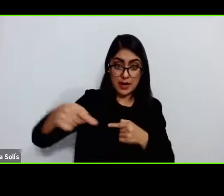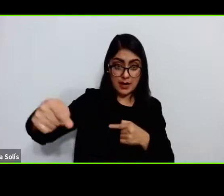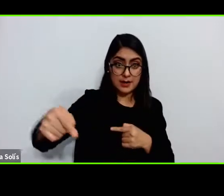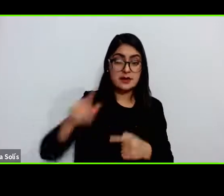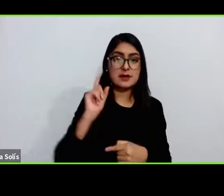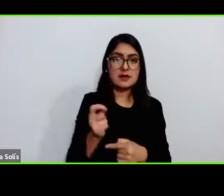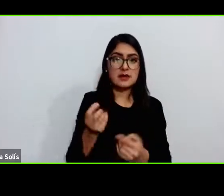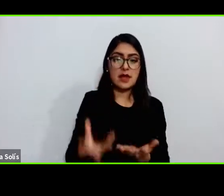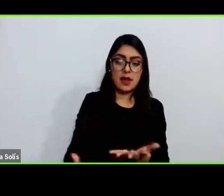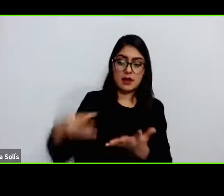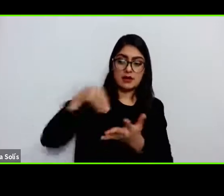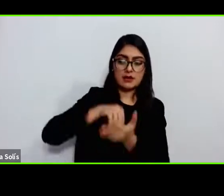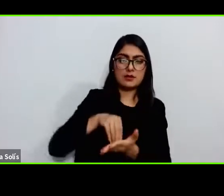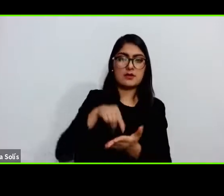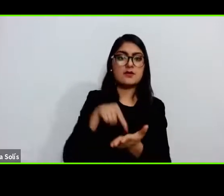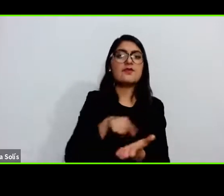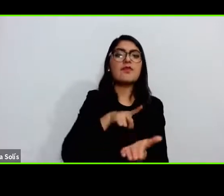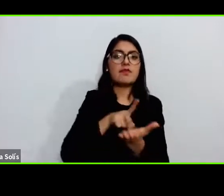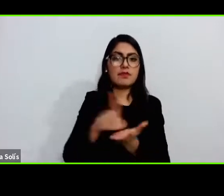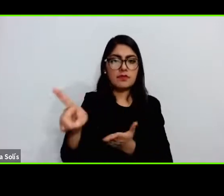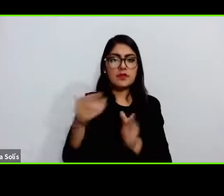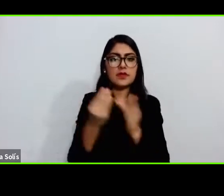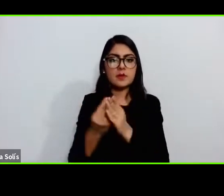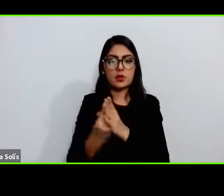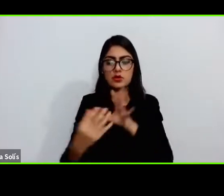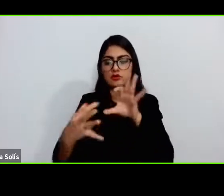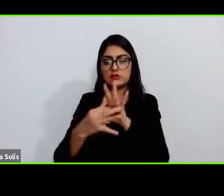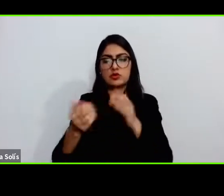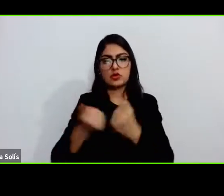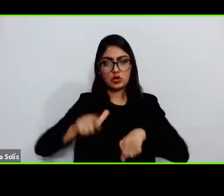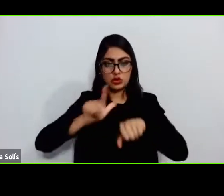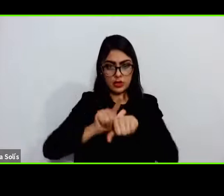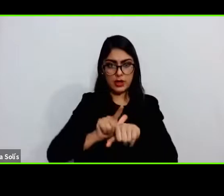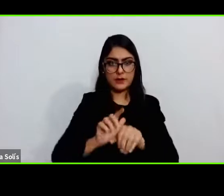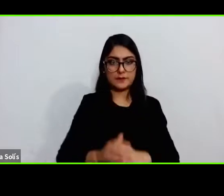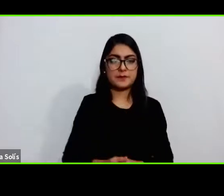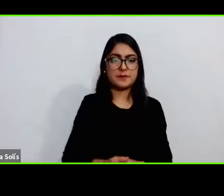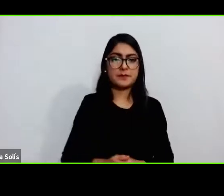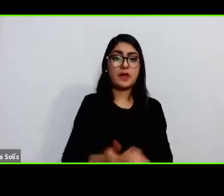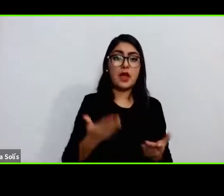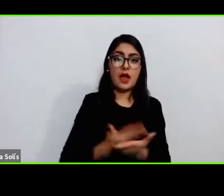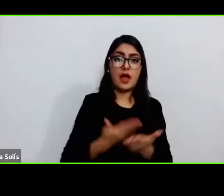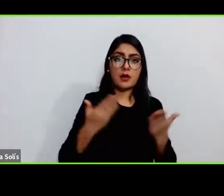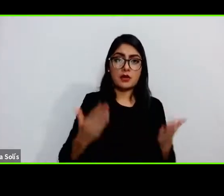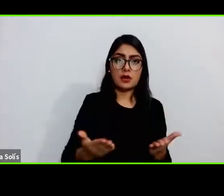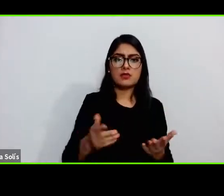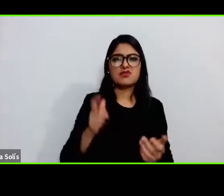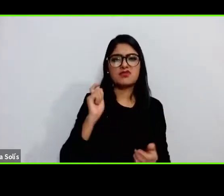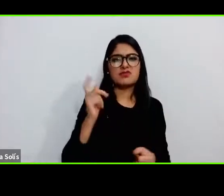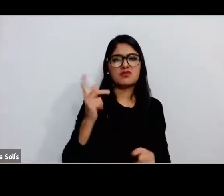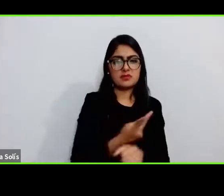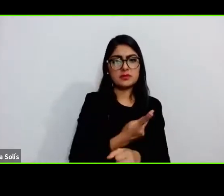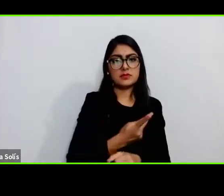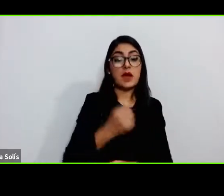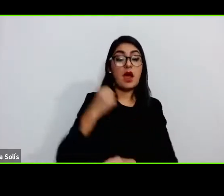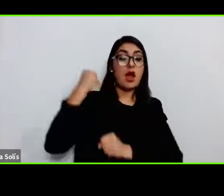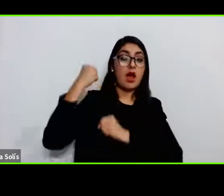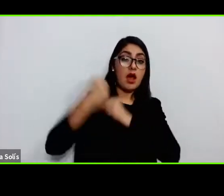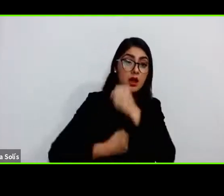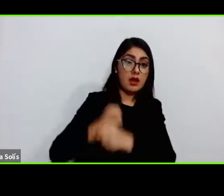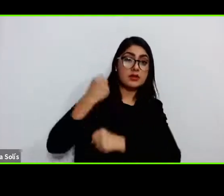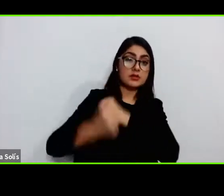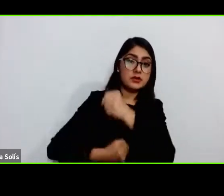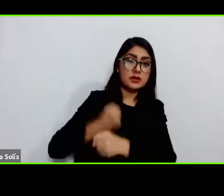tipo de derechos, ¿no? Derechos sociales. Ahora bien, también la realidad es que durante muchos años, el